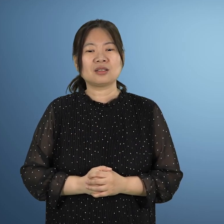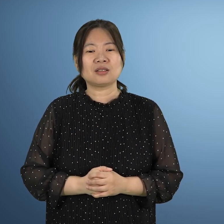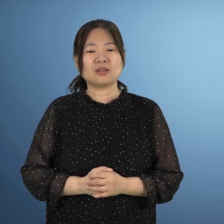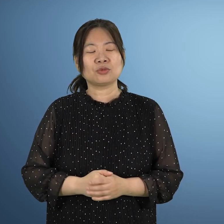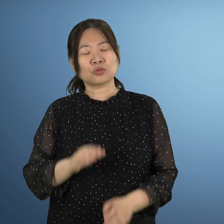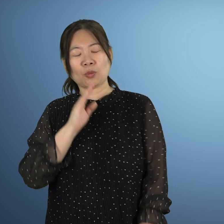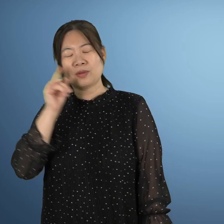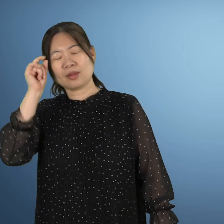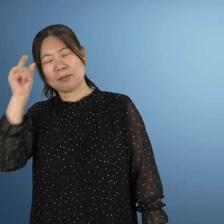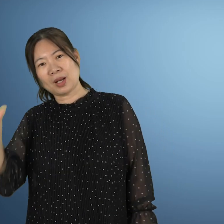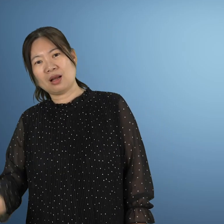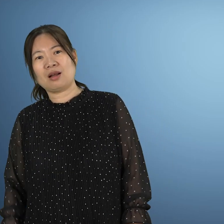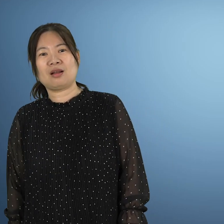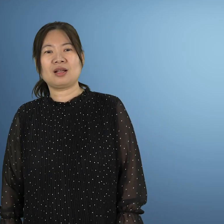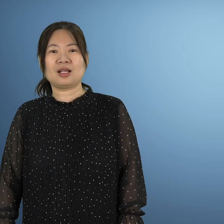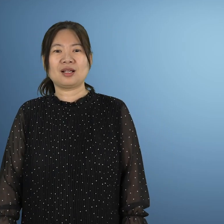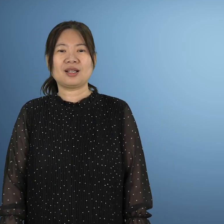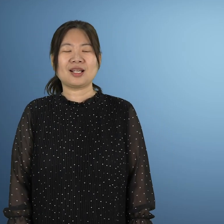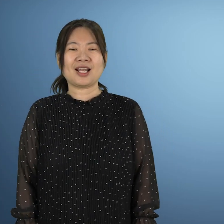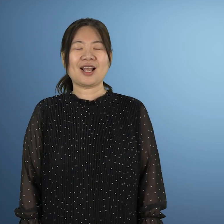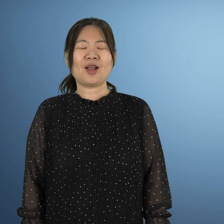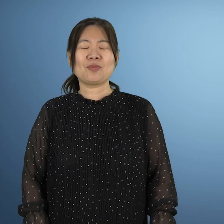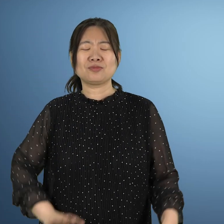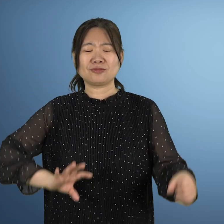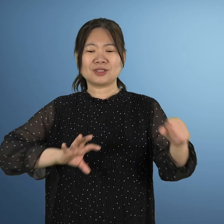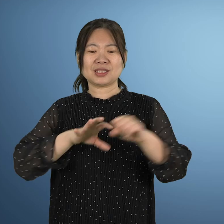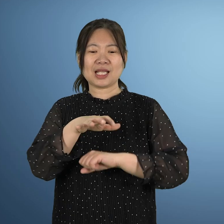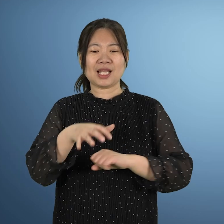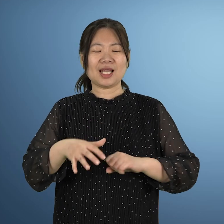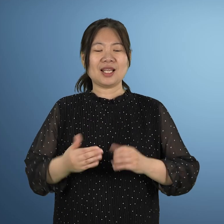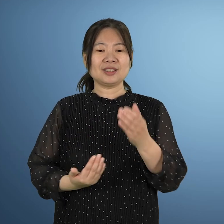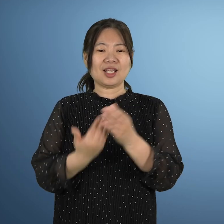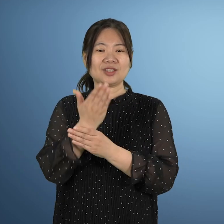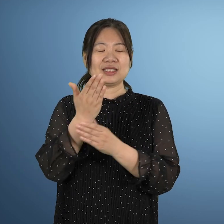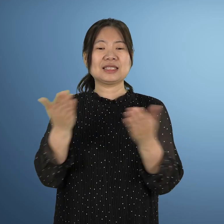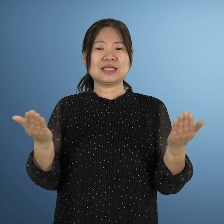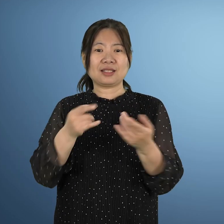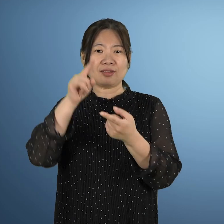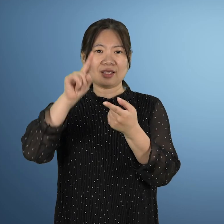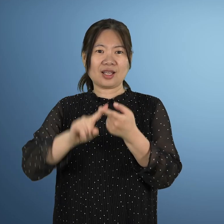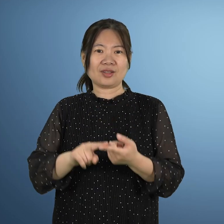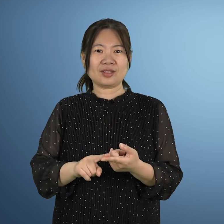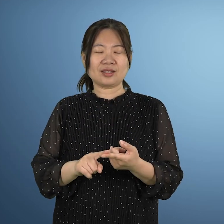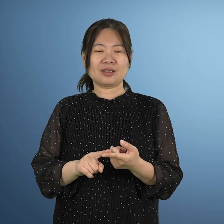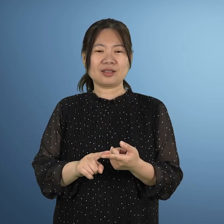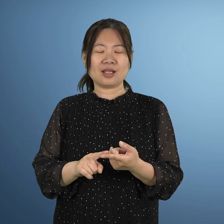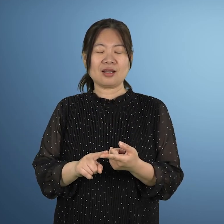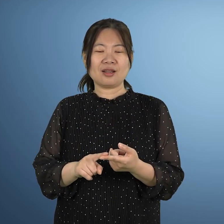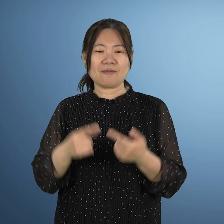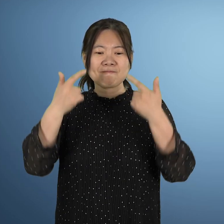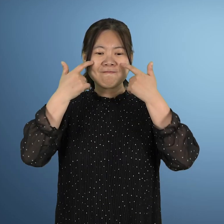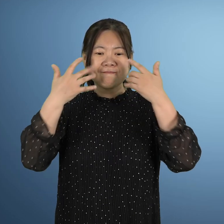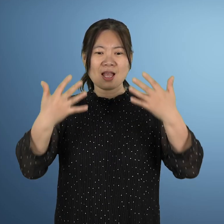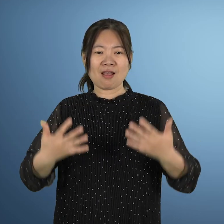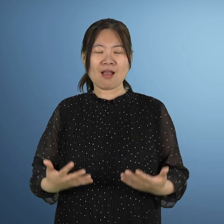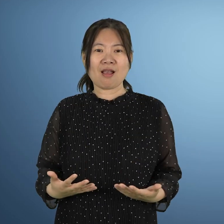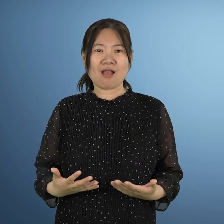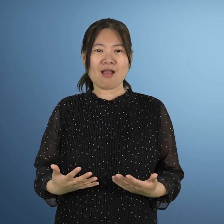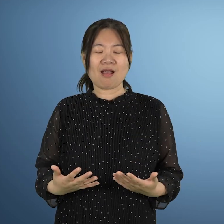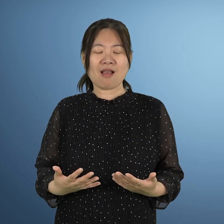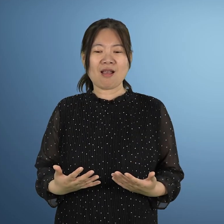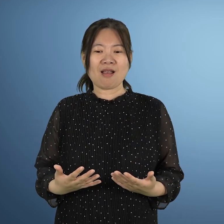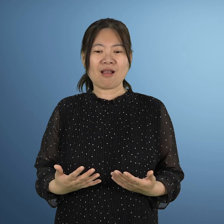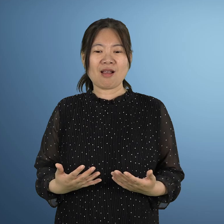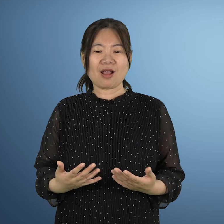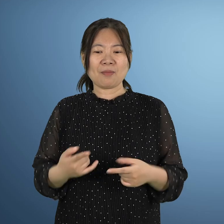얼마나 대단하길래 이 전 세계적으로 일어나고 있는 일에 대해서 명징하게 정확하게 해석할